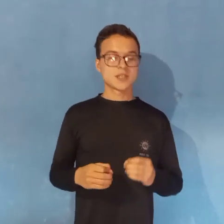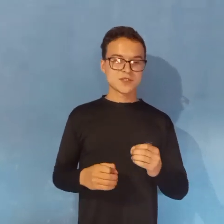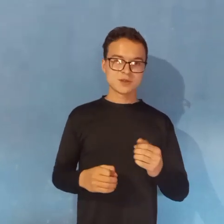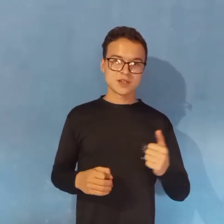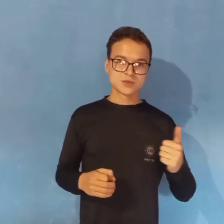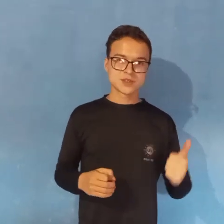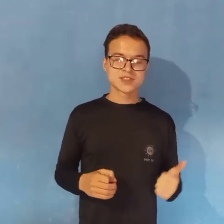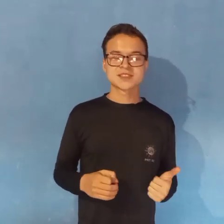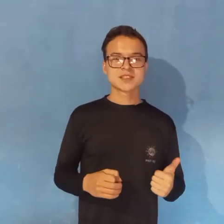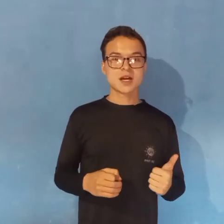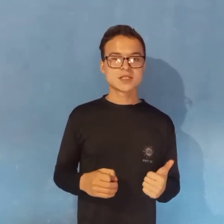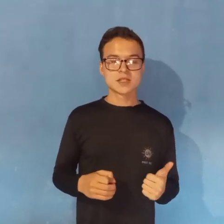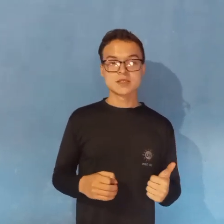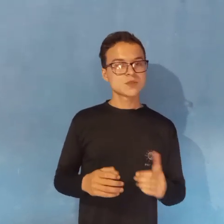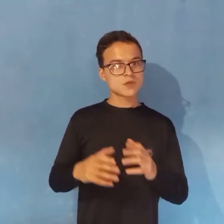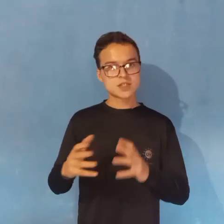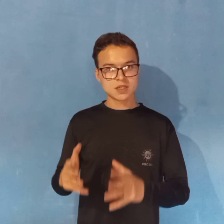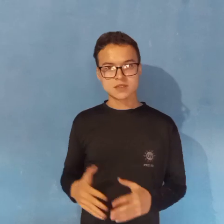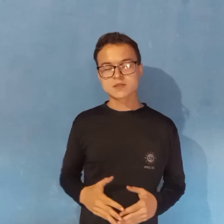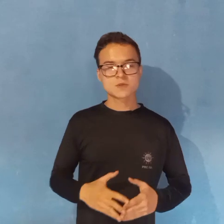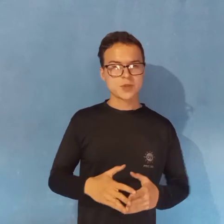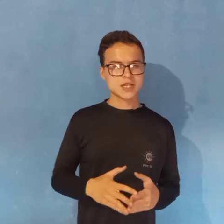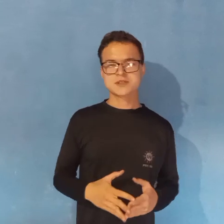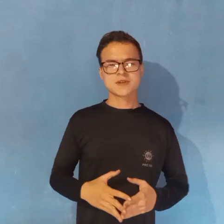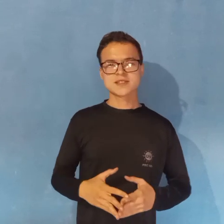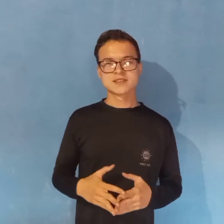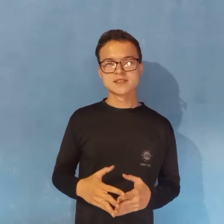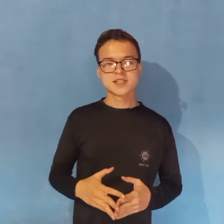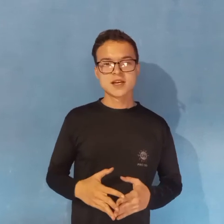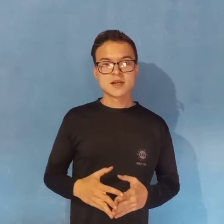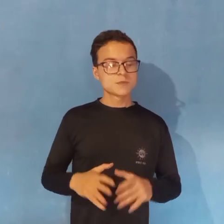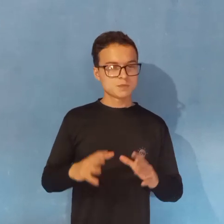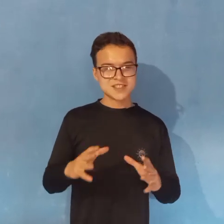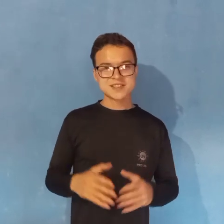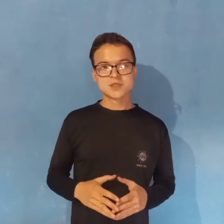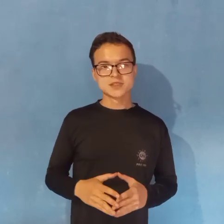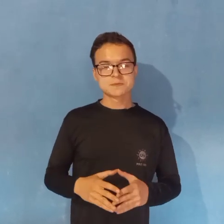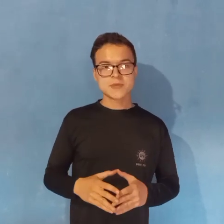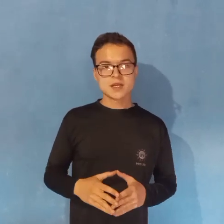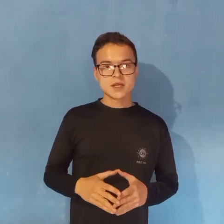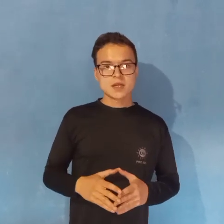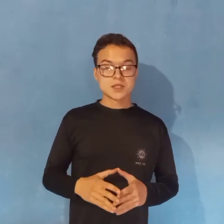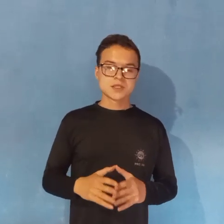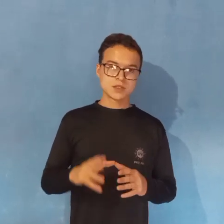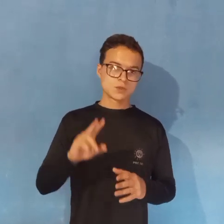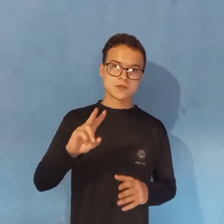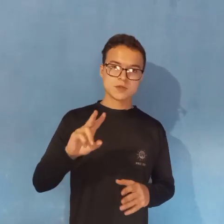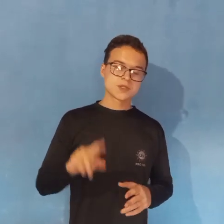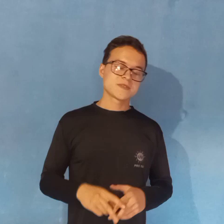Falamos agora dos cardinais. E os ordinais? Como é que a gente faz eles? Bem simples. A gente tem duas formas de